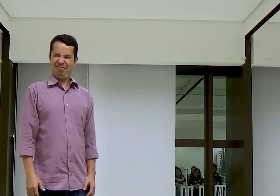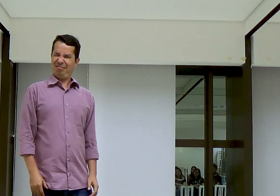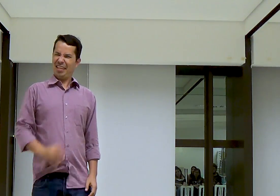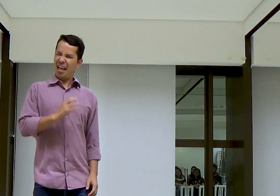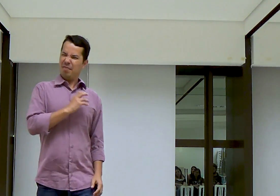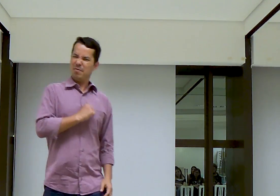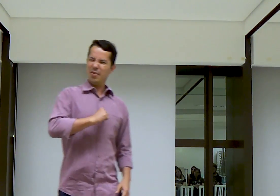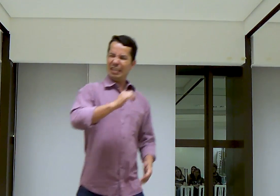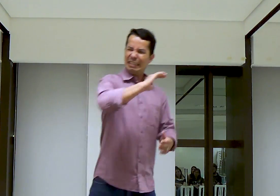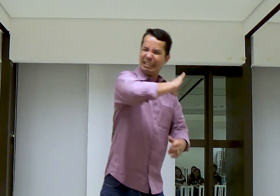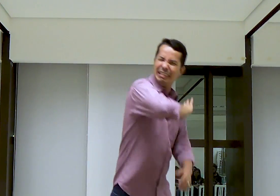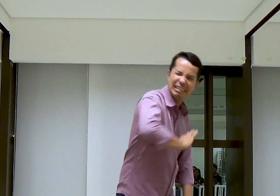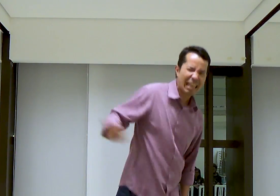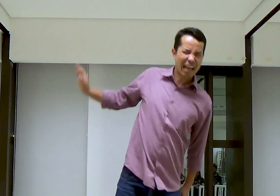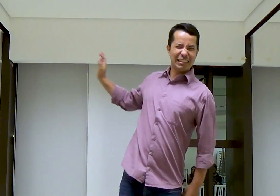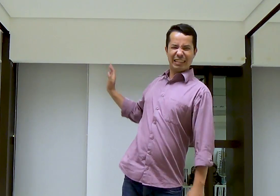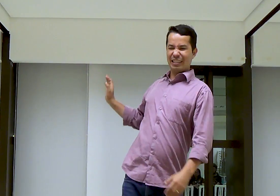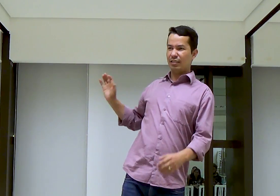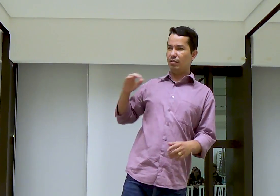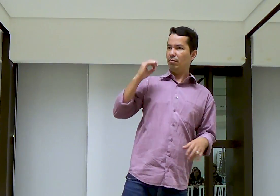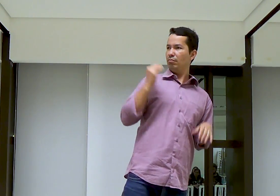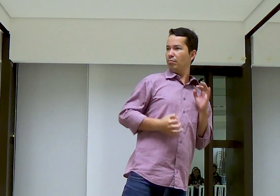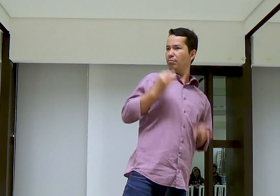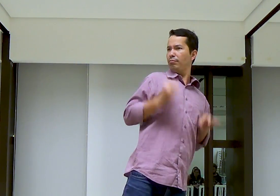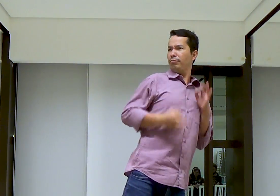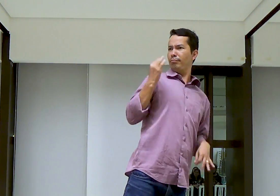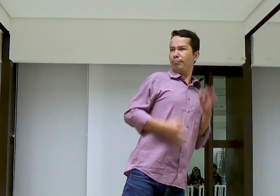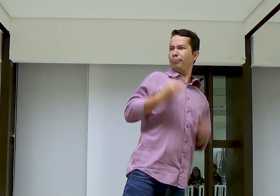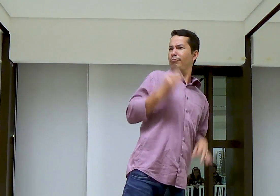julgamento, isso é amor? Isso não é amor.